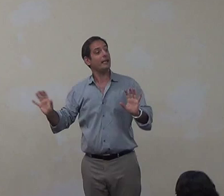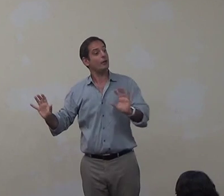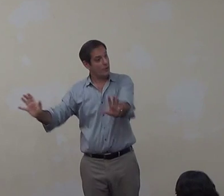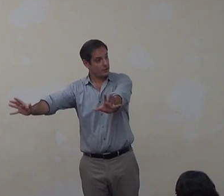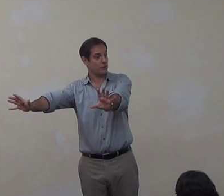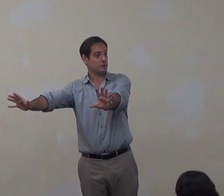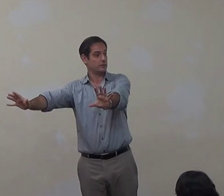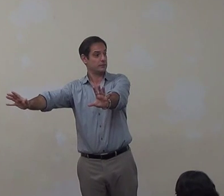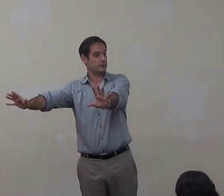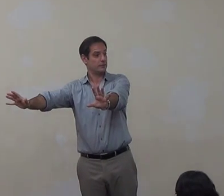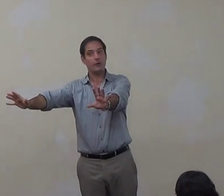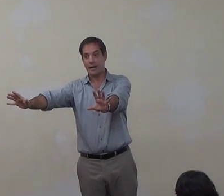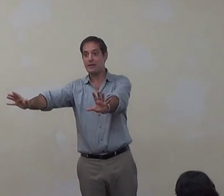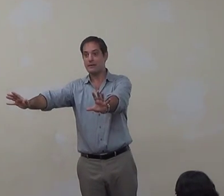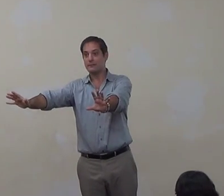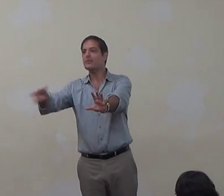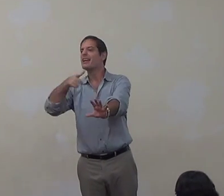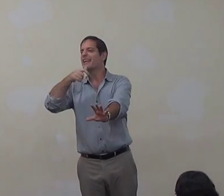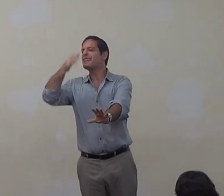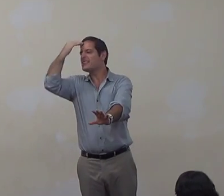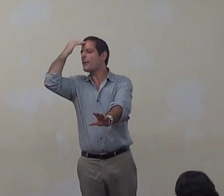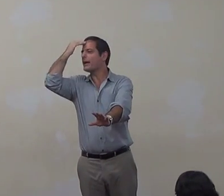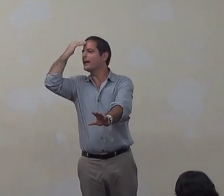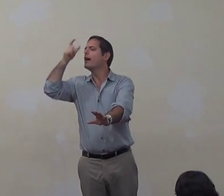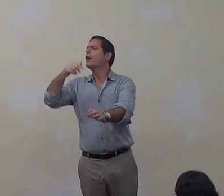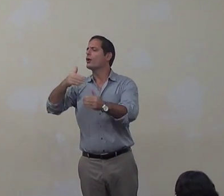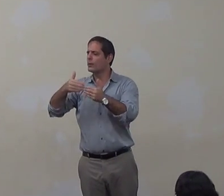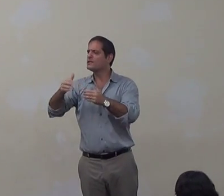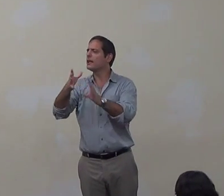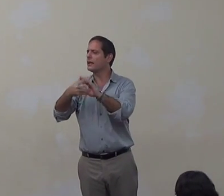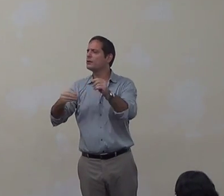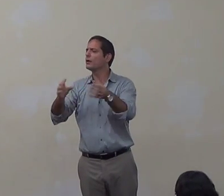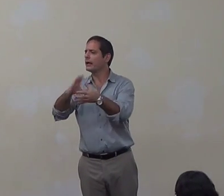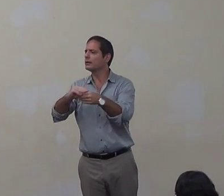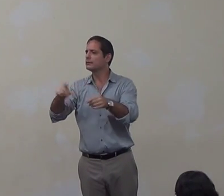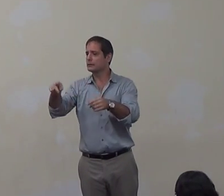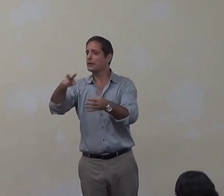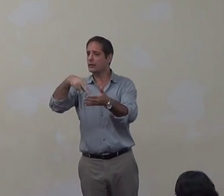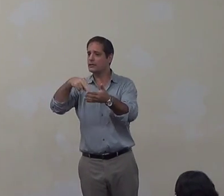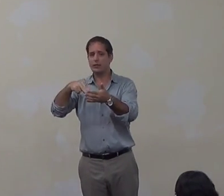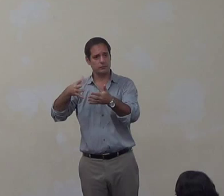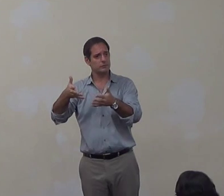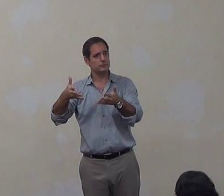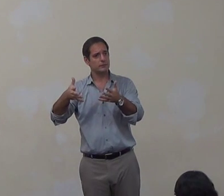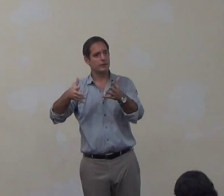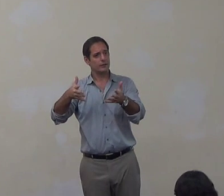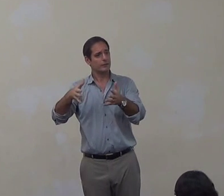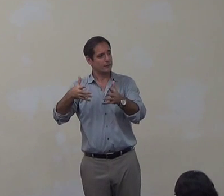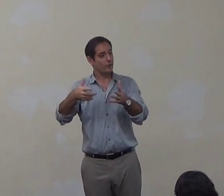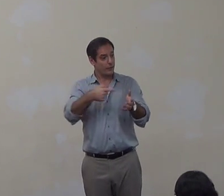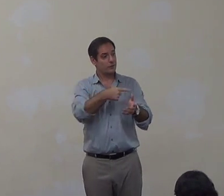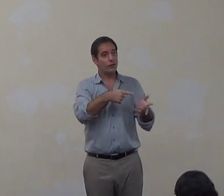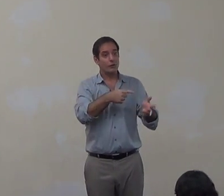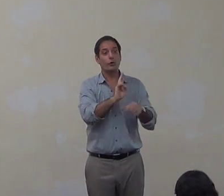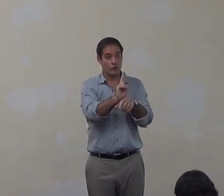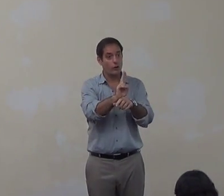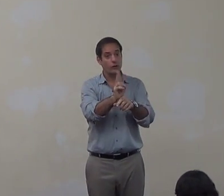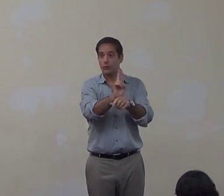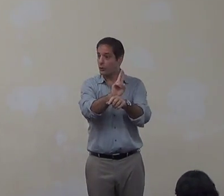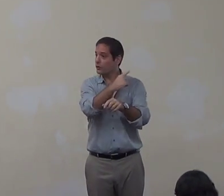hacer. Y lo hizo. ¿Ok? ¿Quién sabe cómo sigue la historia? ¿Ustedes lo leyeron? ¿Lo que